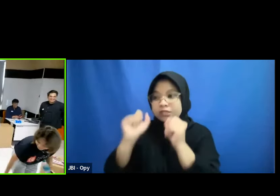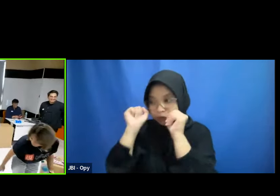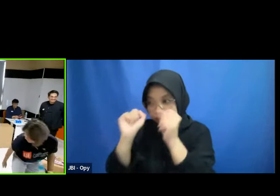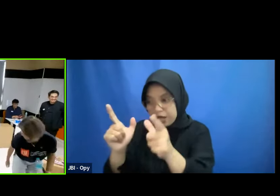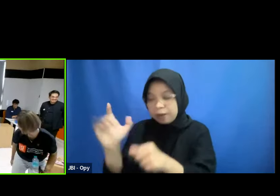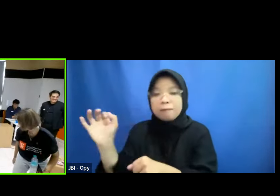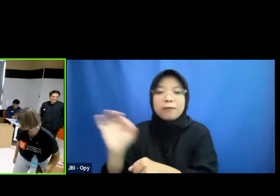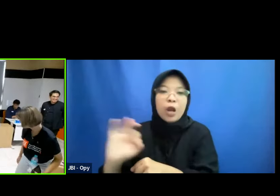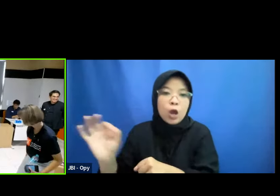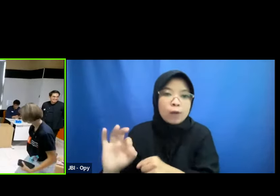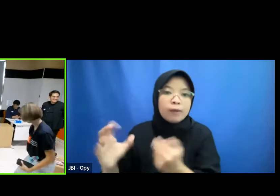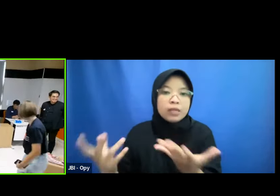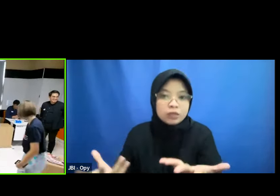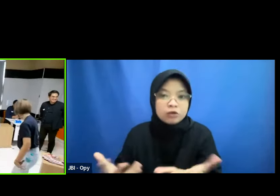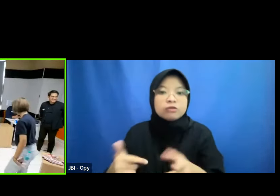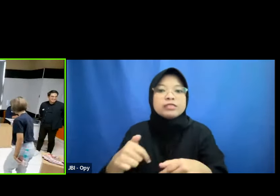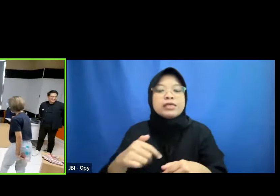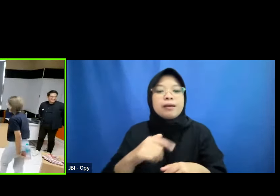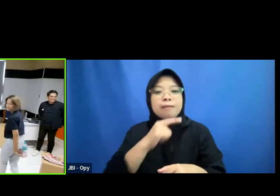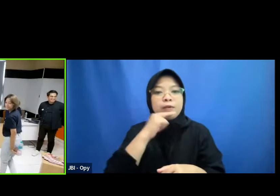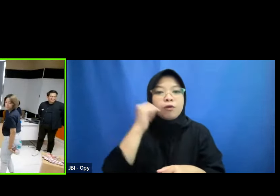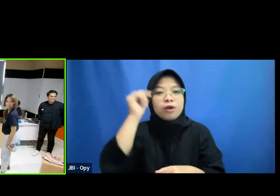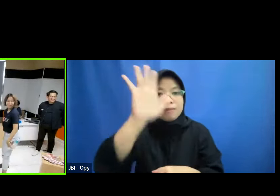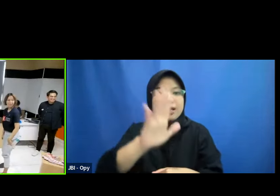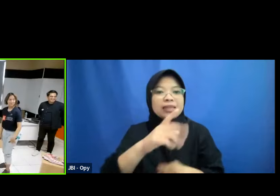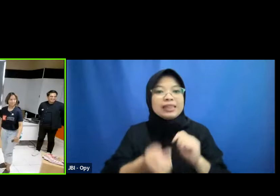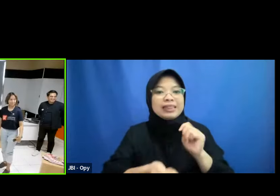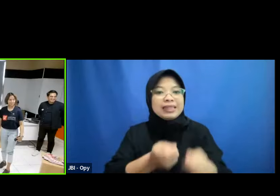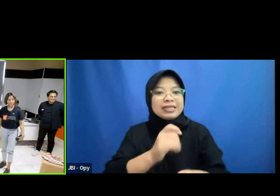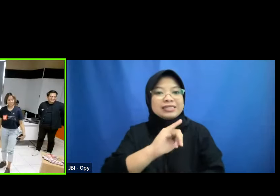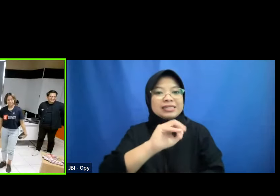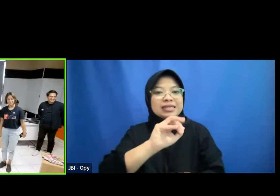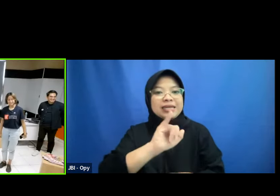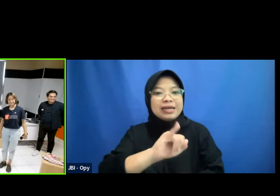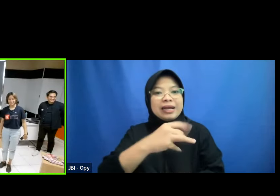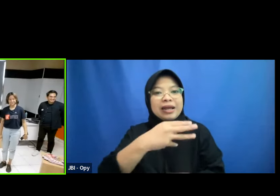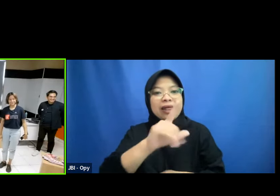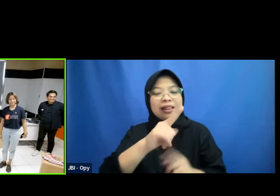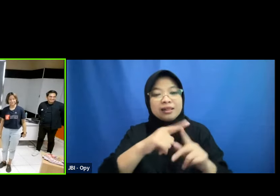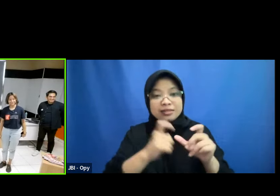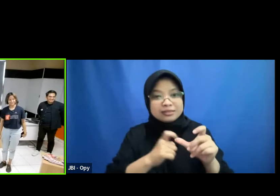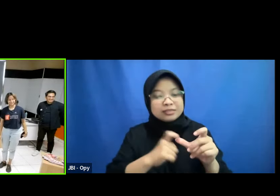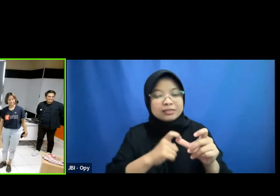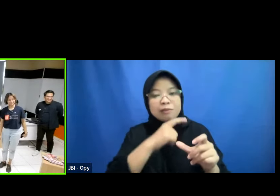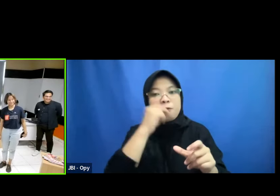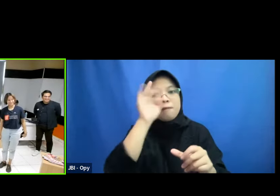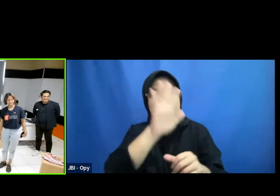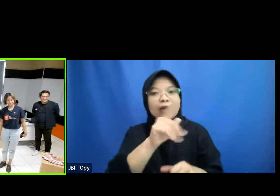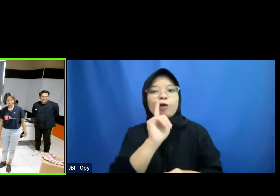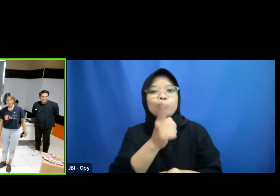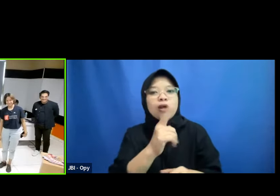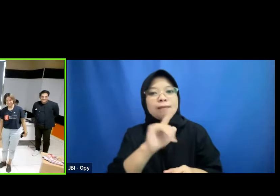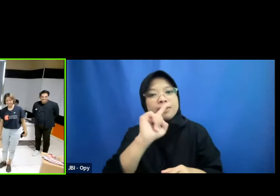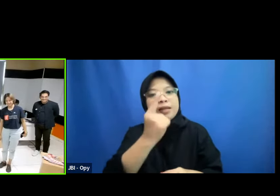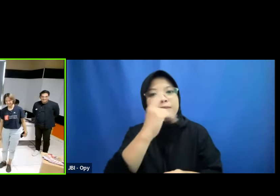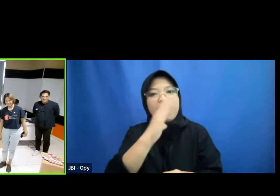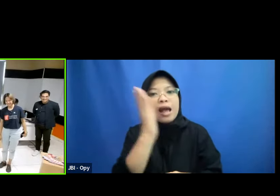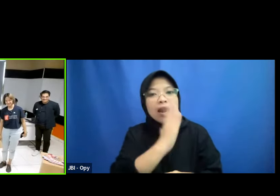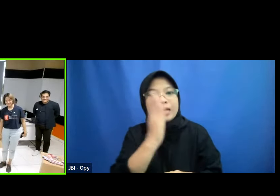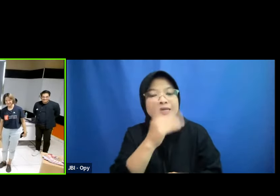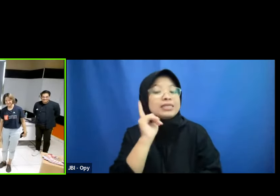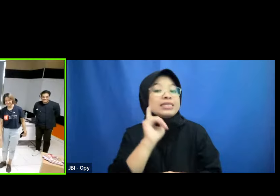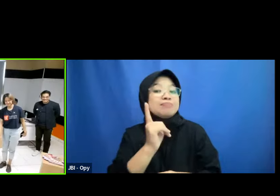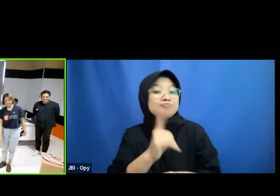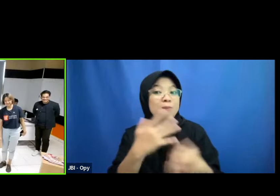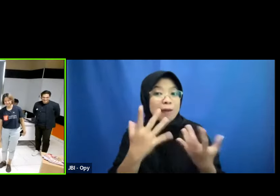E dan Kebetulan aku minggu depan tes ielts juga ee jadi itu sebenarnya alasan pertama Karena dengar